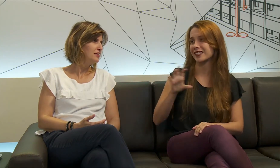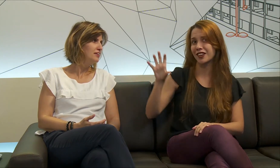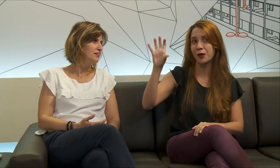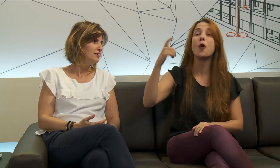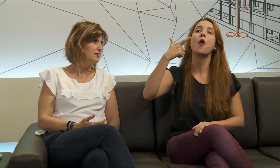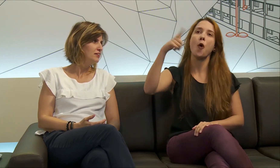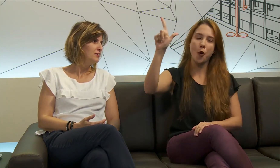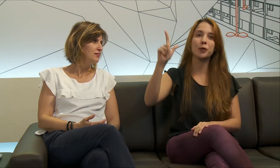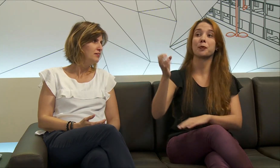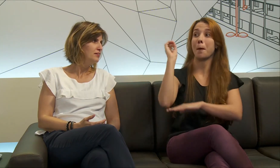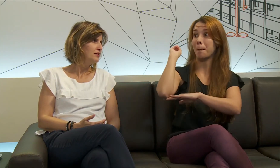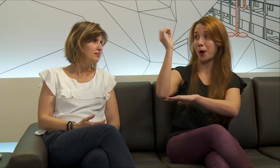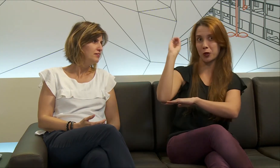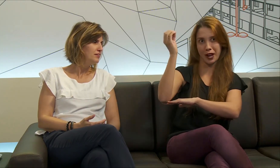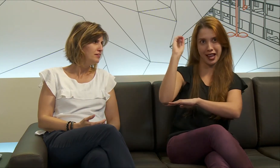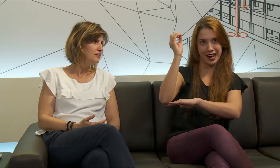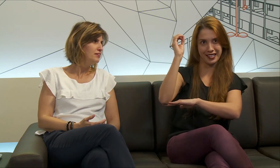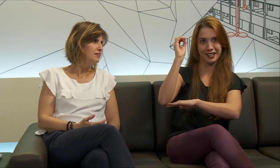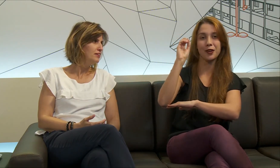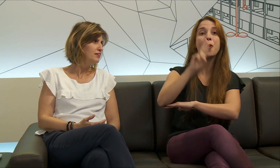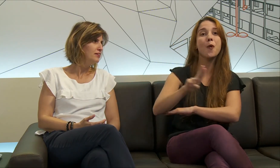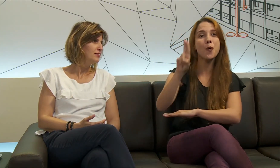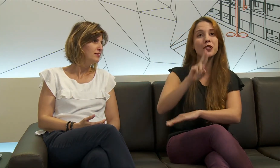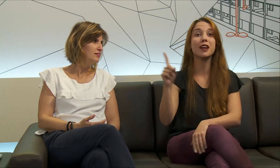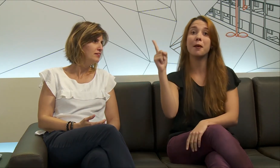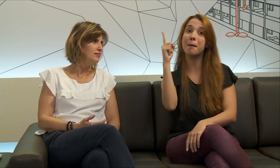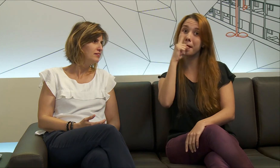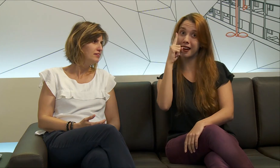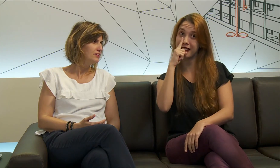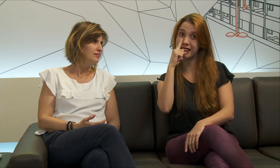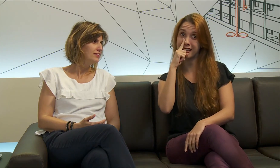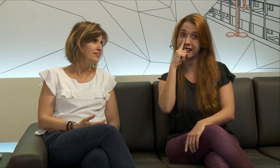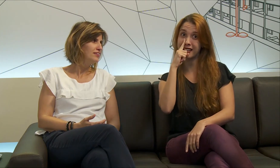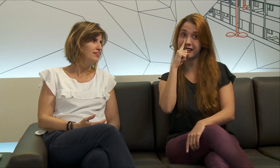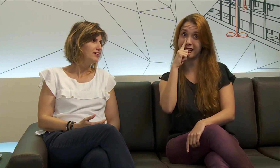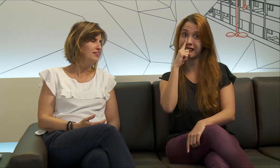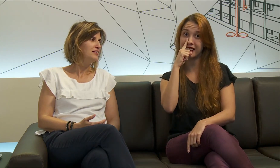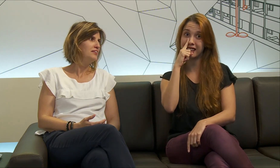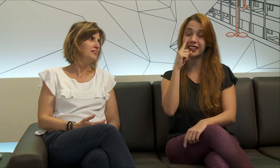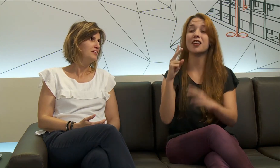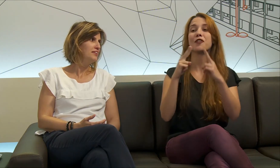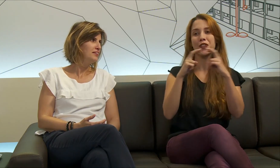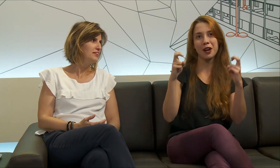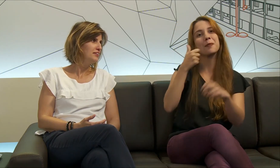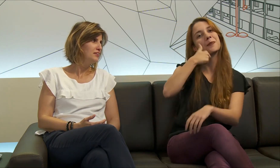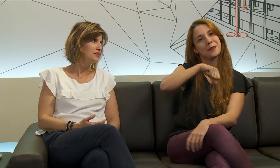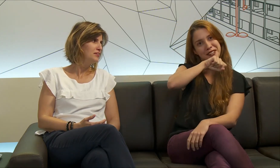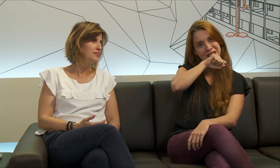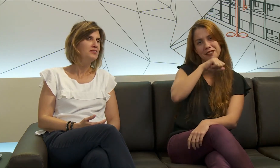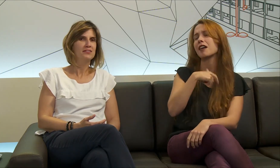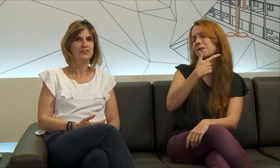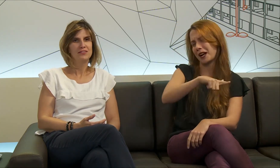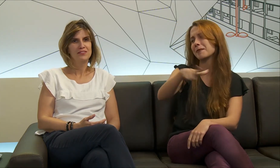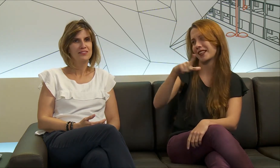diferença em Fortaleza, por exemplo, um outro sinal. Em Porto Alegre, o sinal para mãe é esse. Em